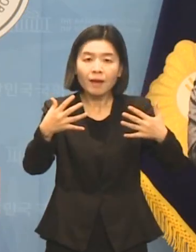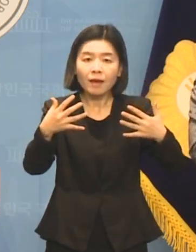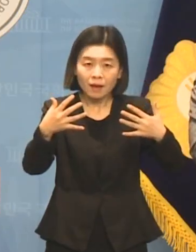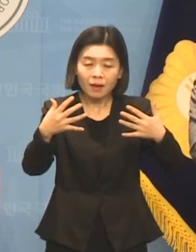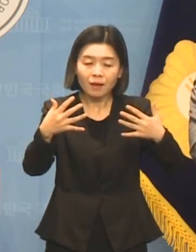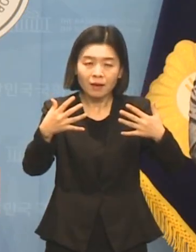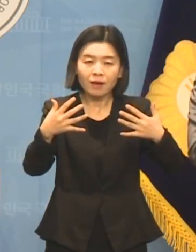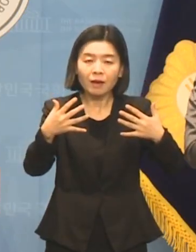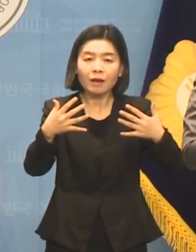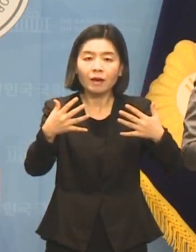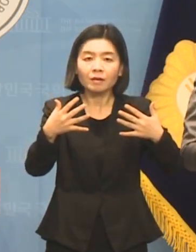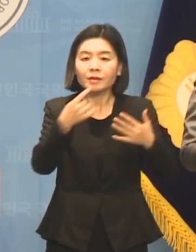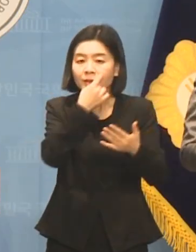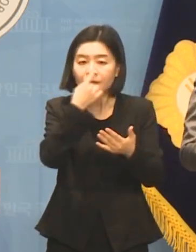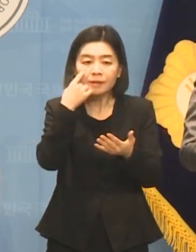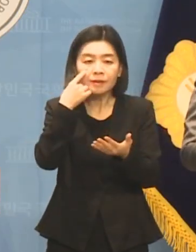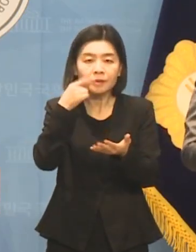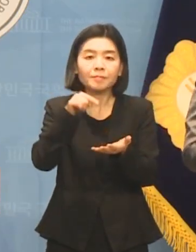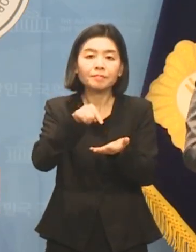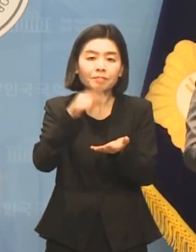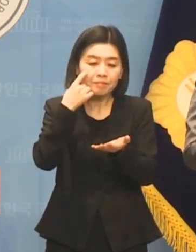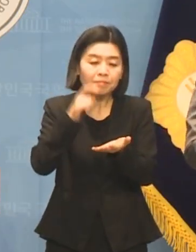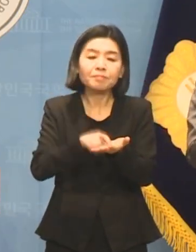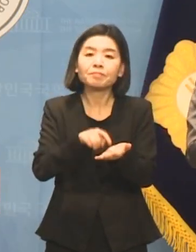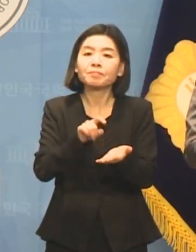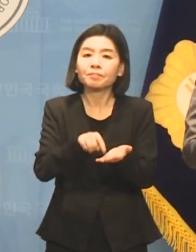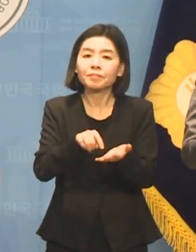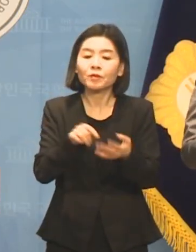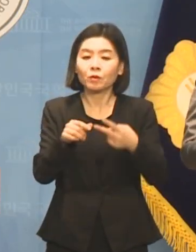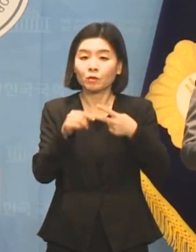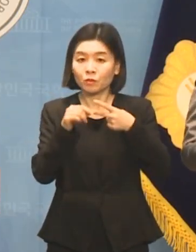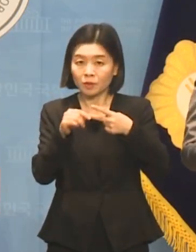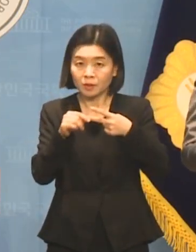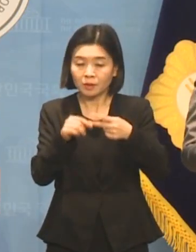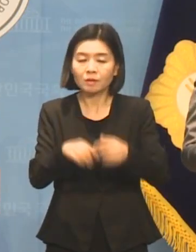있었다라는 것을 증명하는 것이고요. 또 하나는